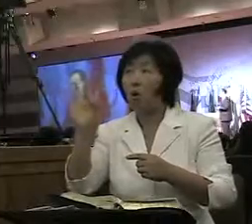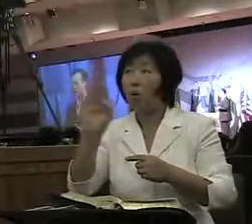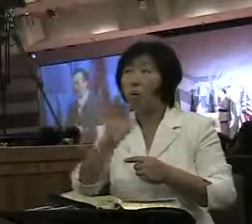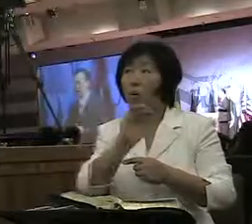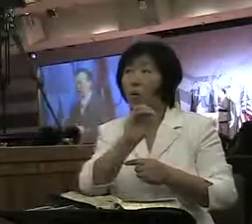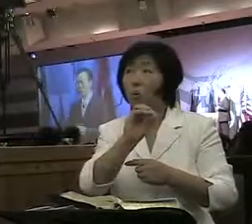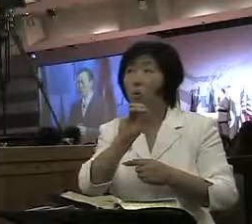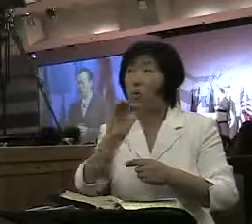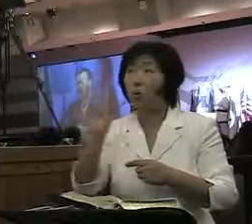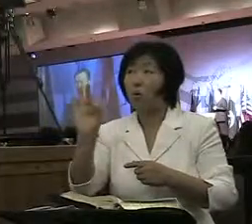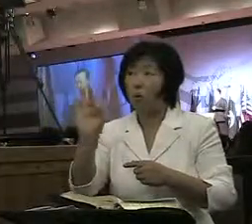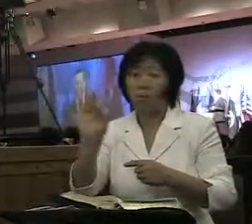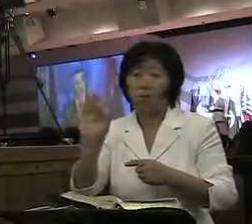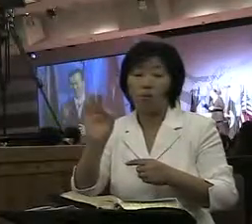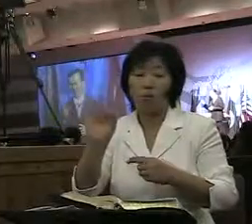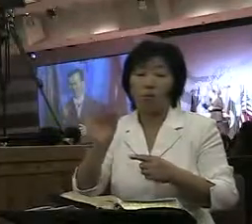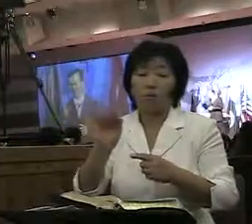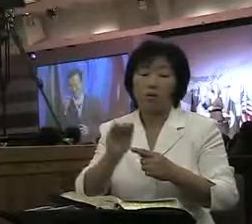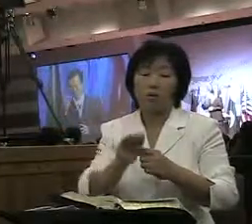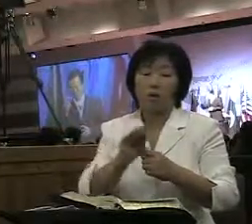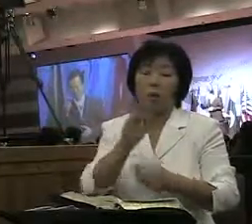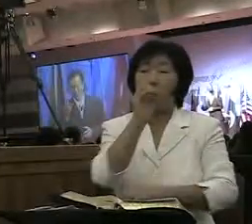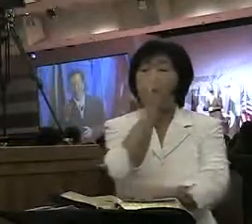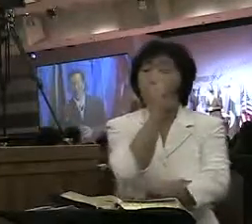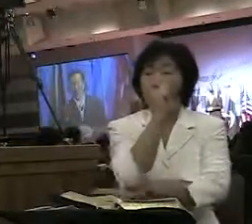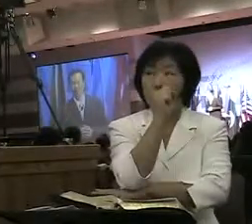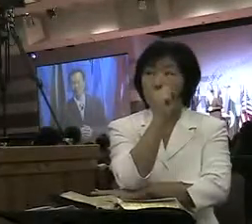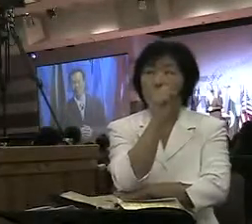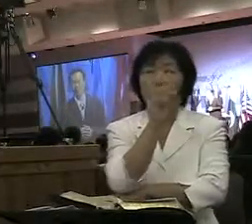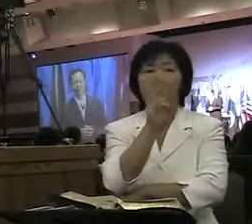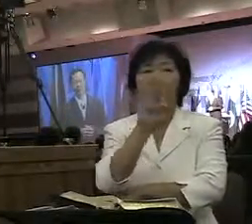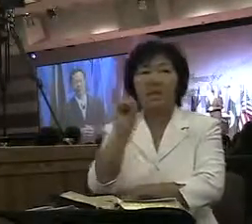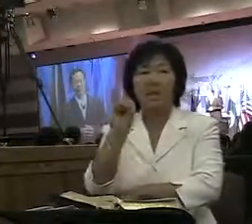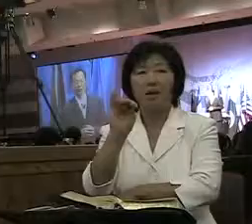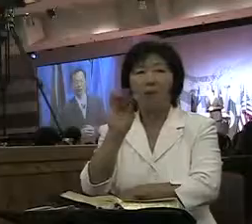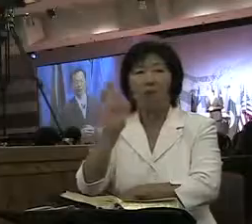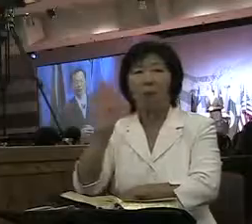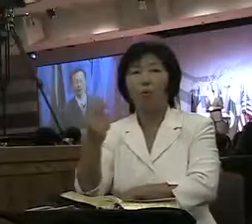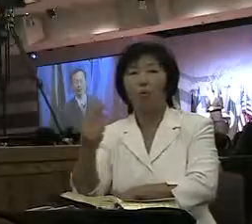본질적인 것을 위하여 비본질적인 것을 과감하게 버리더라고요.